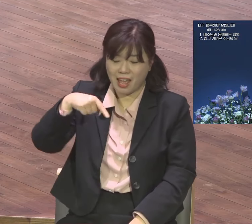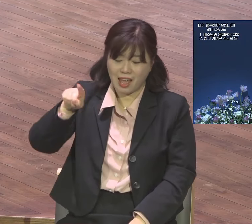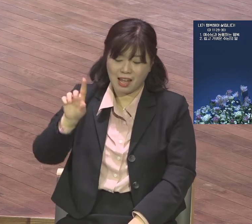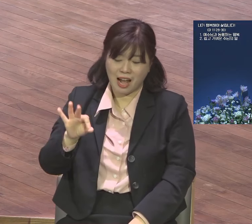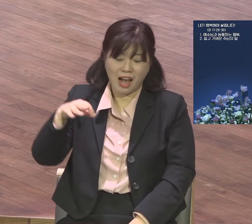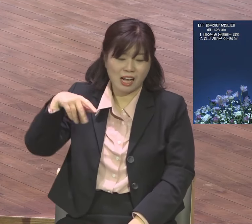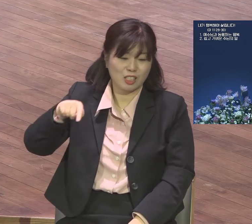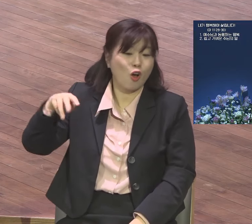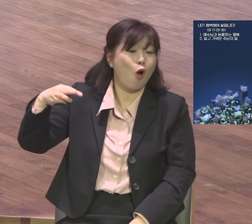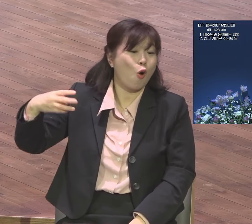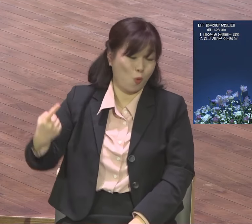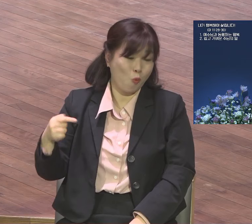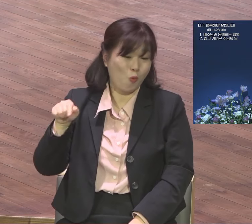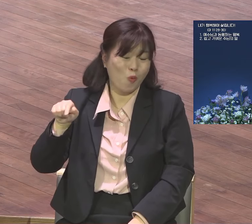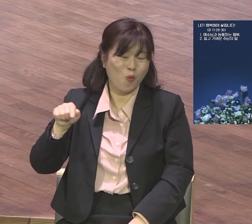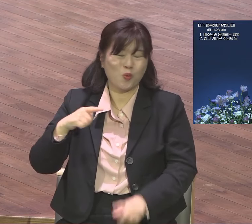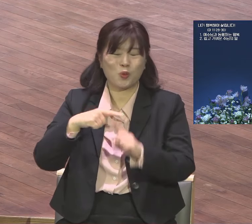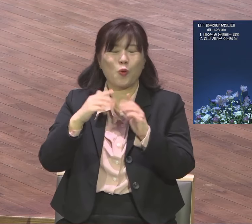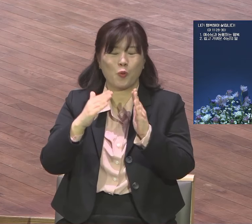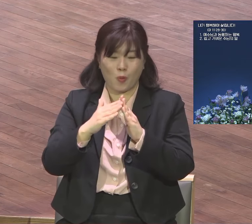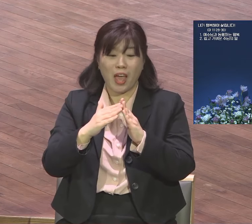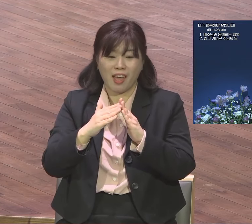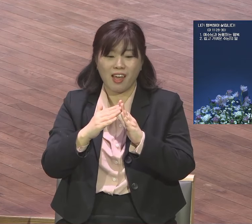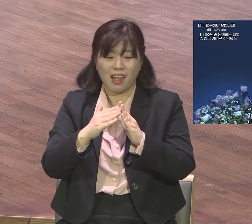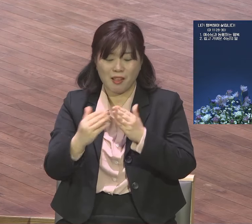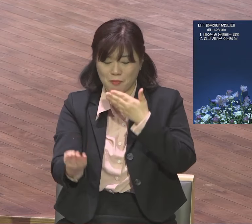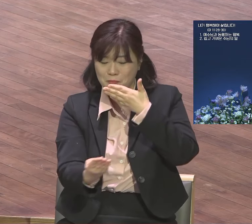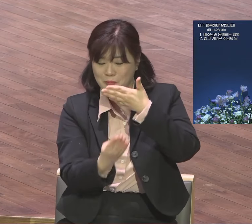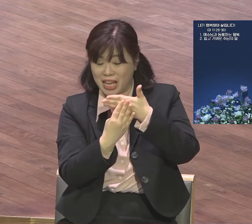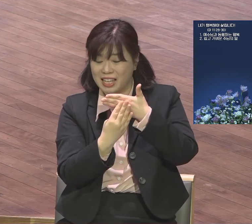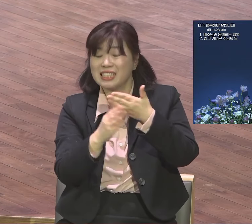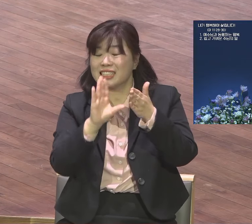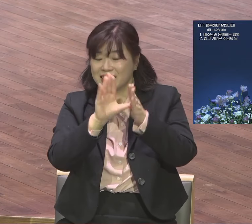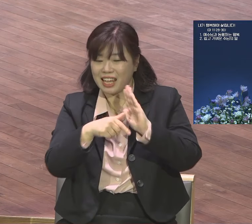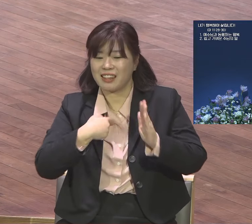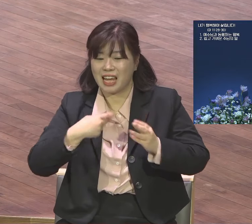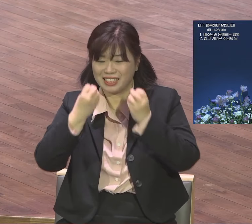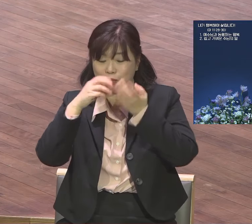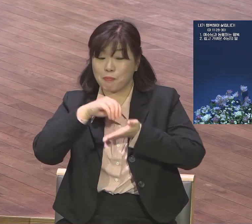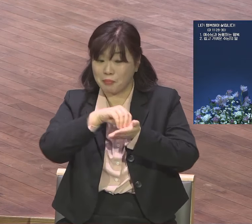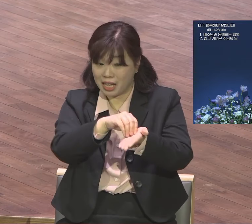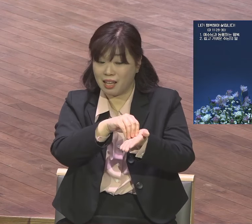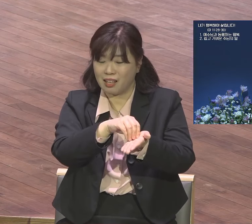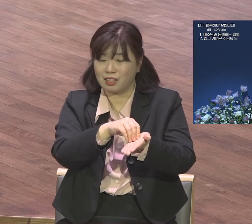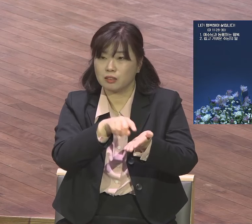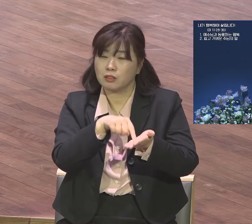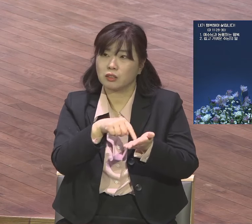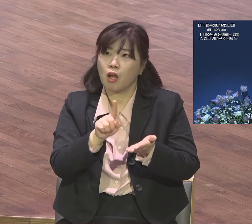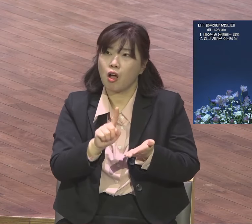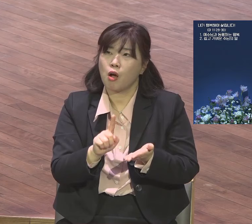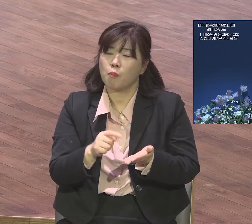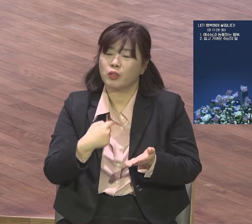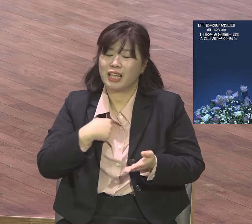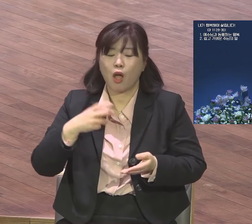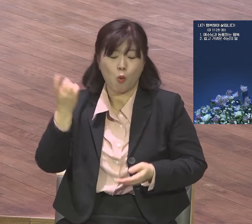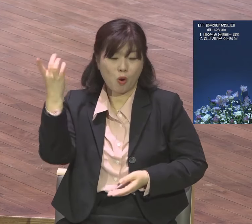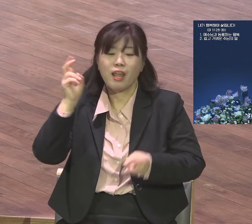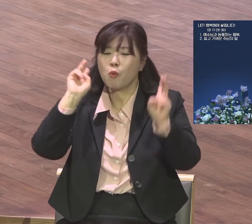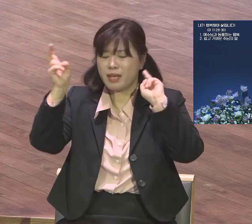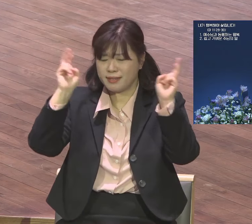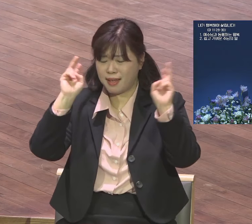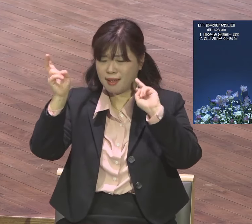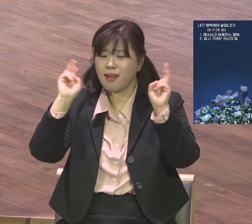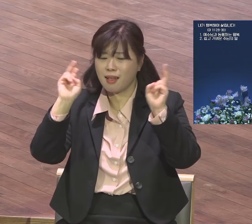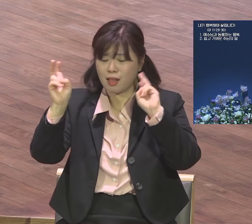지금은 대한통운이 CJ그룹에 속해 있는데 그때는 동아그룹 계열사였습니다. 제가 신입사원 교육을 받고 있는데